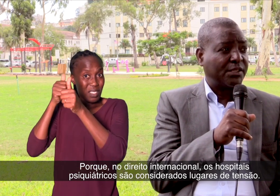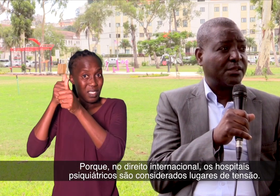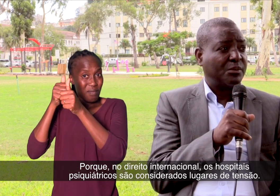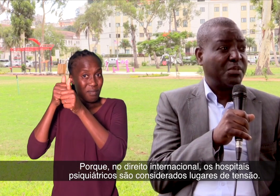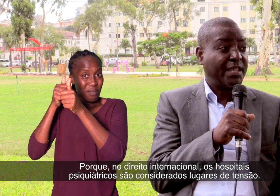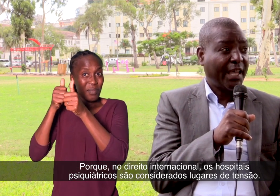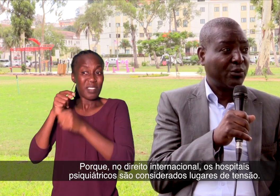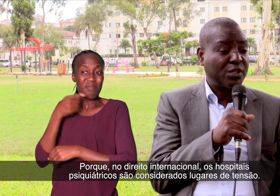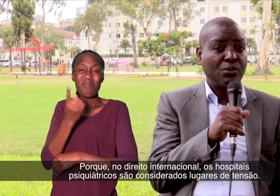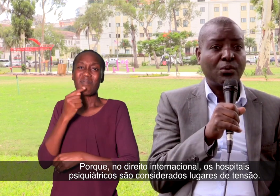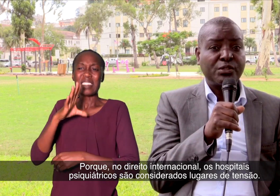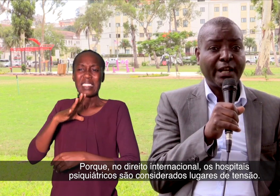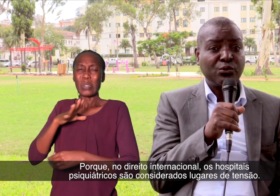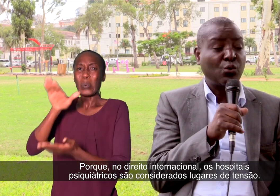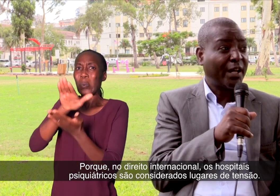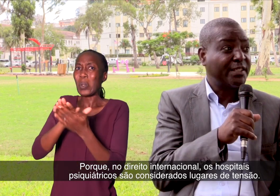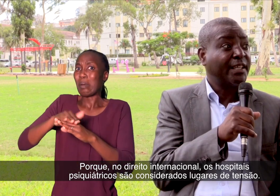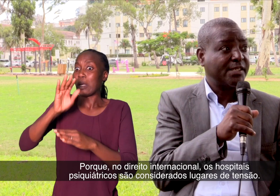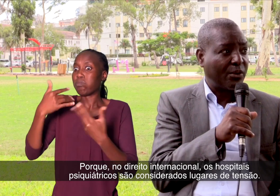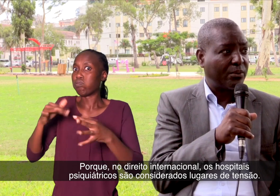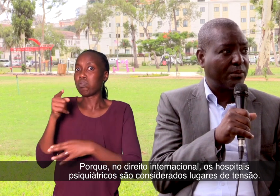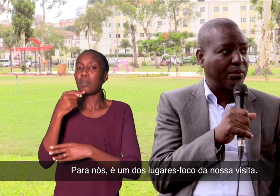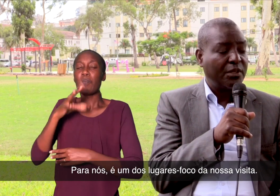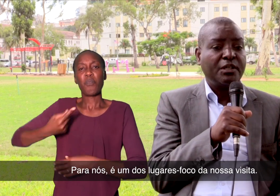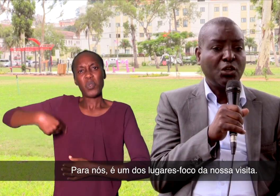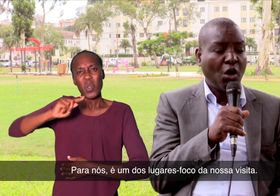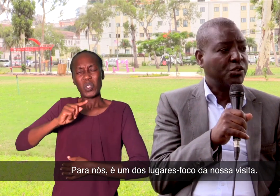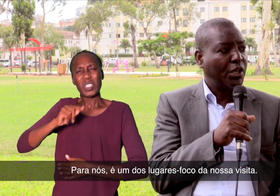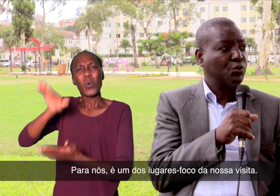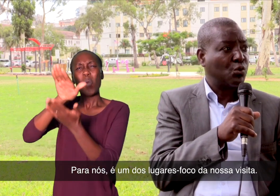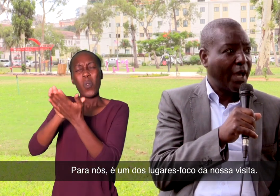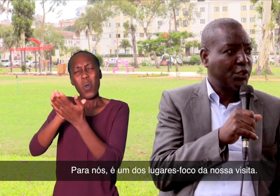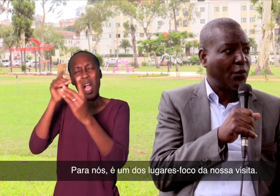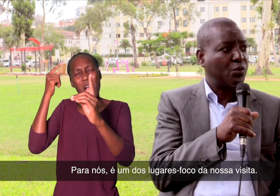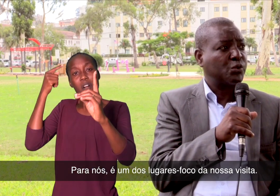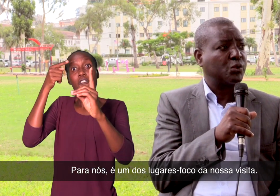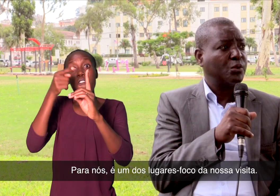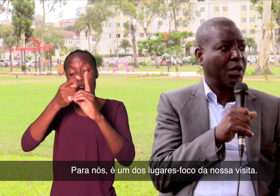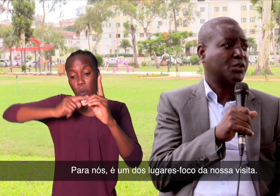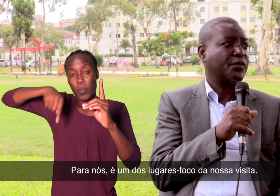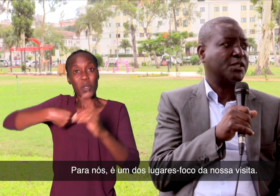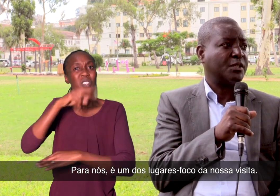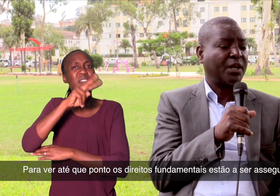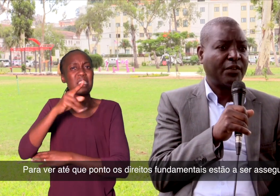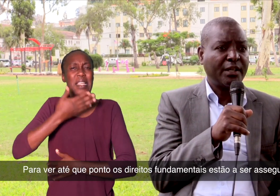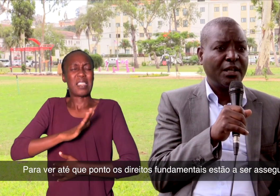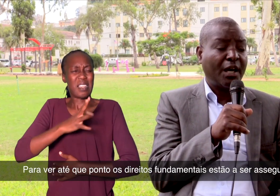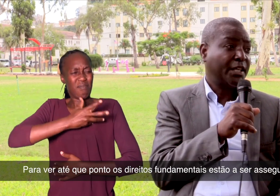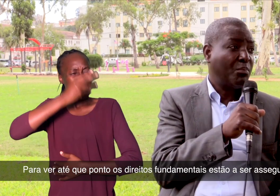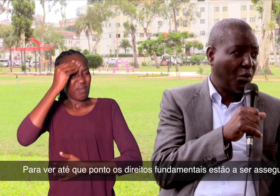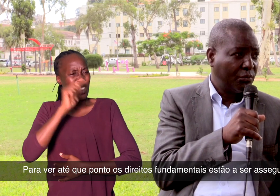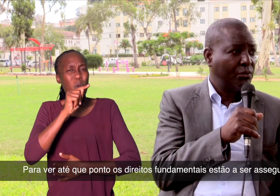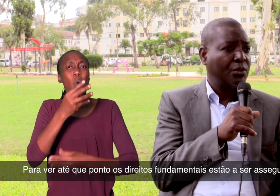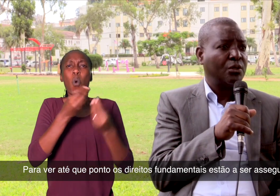hospitais psiquiátricos são considerados lugares de detenção e nós em um dos lugares focos para nossa visita para ver